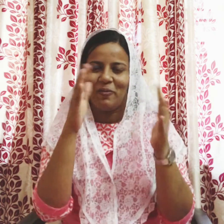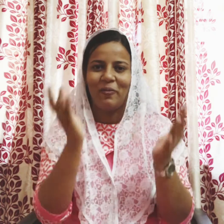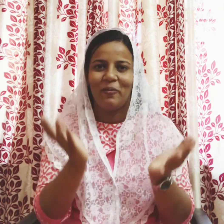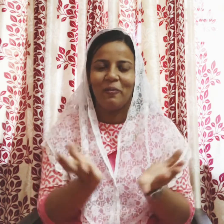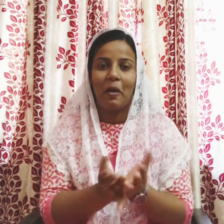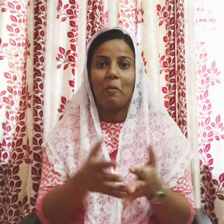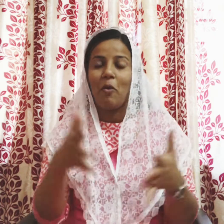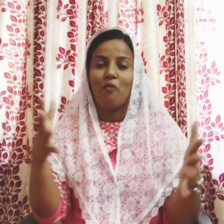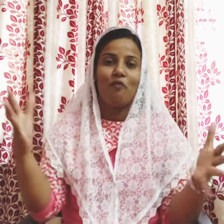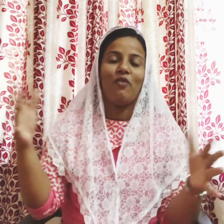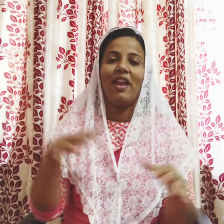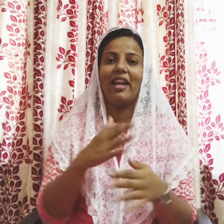ബാഹ്യമായ ഉപരിപ്ലവമായ